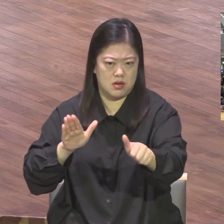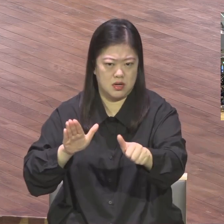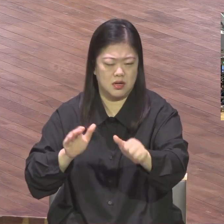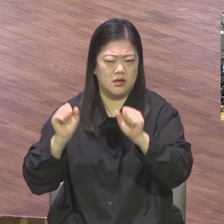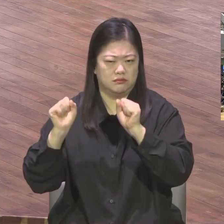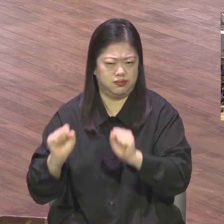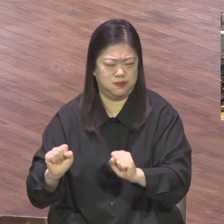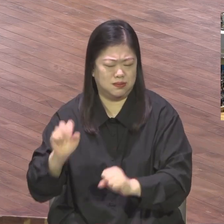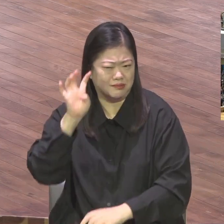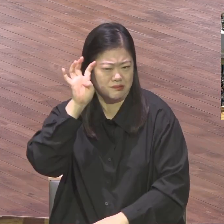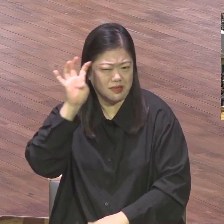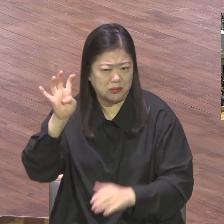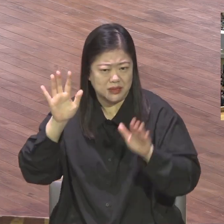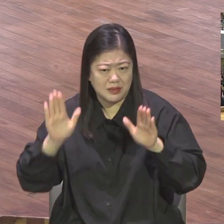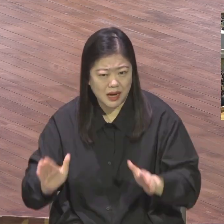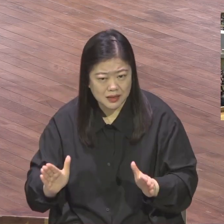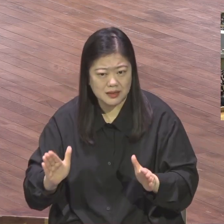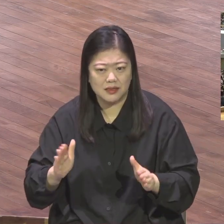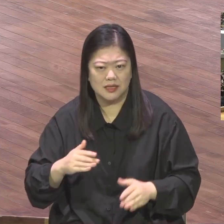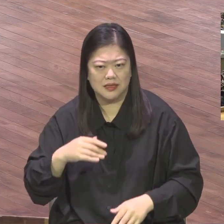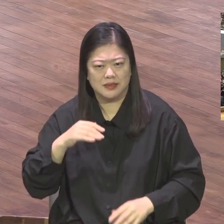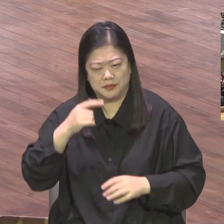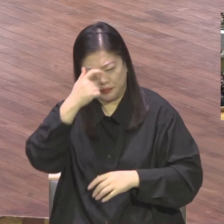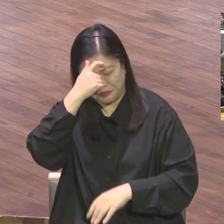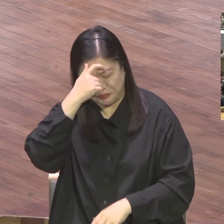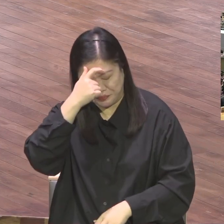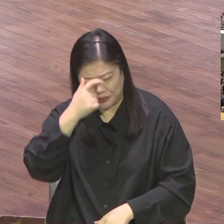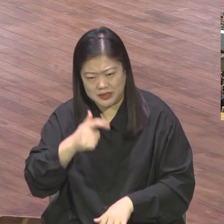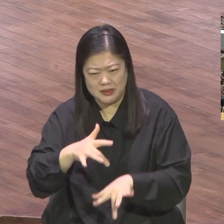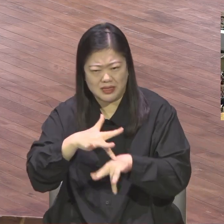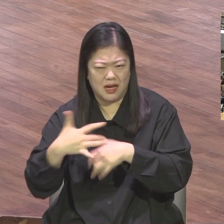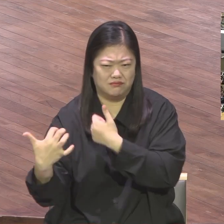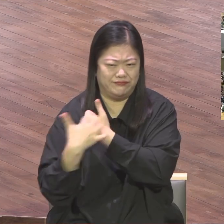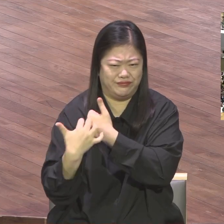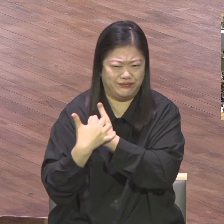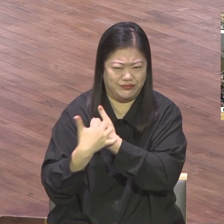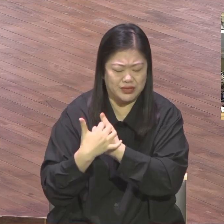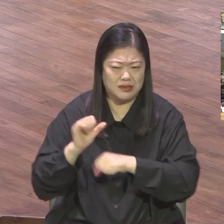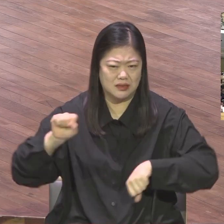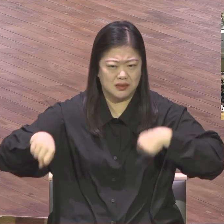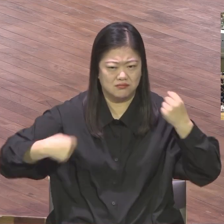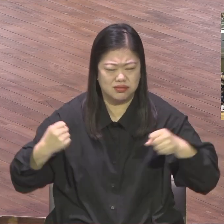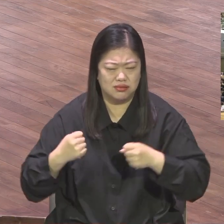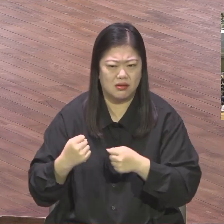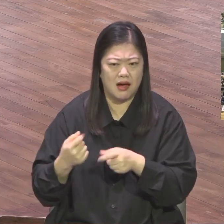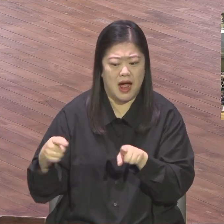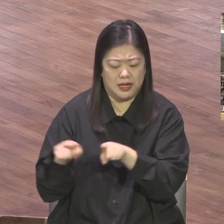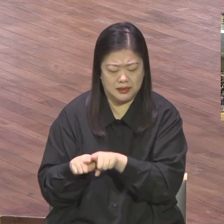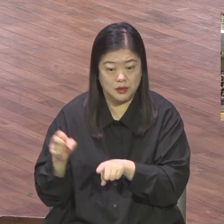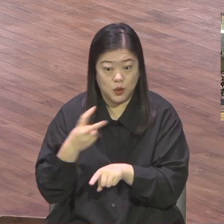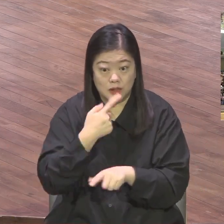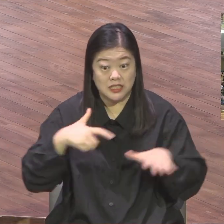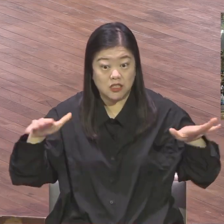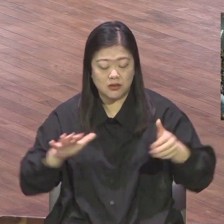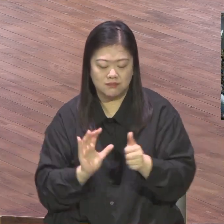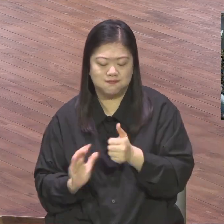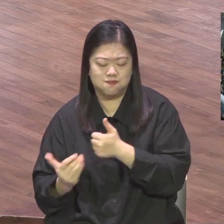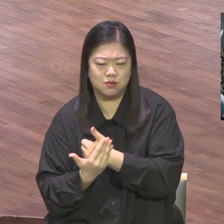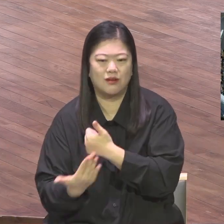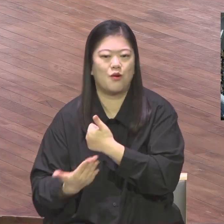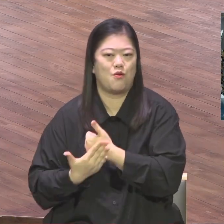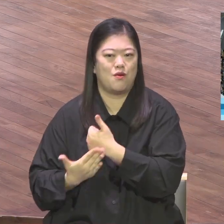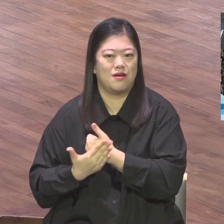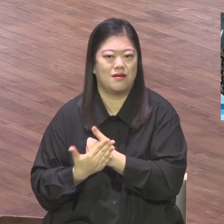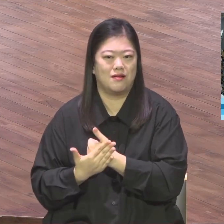계시면서 사탄에게 시험을 받으시며 들짐승과 함께 계시니 천사들이 수종 돌더라. 아멘.